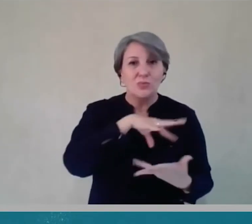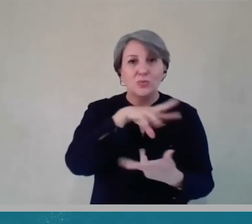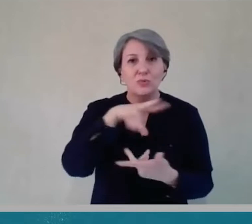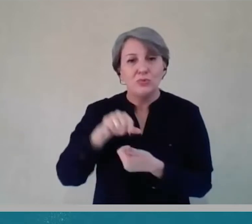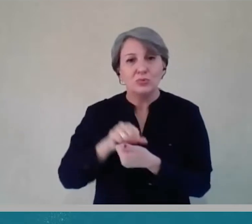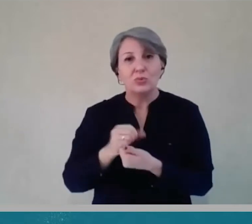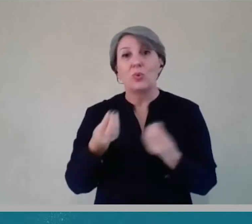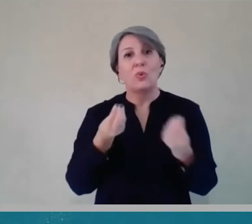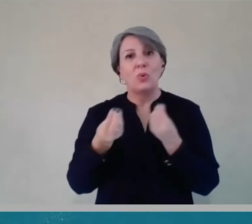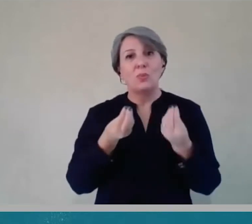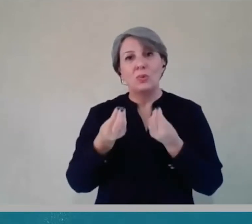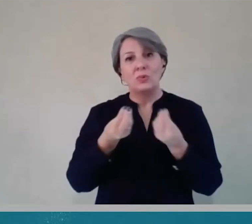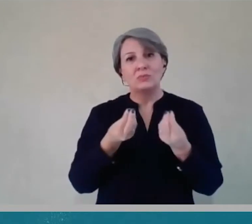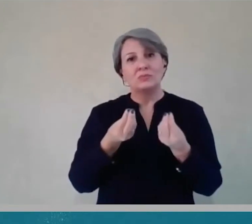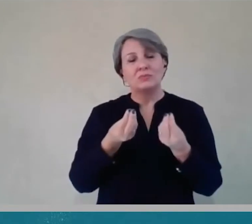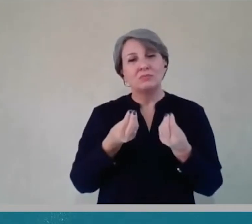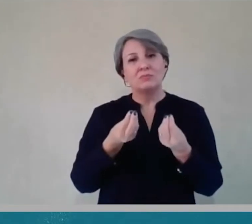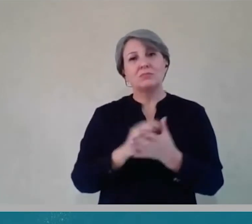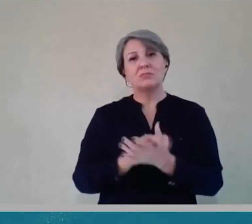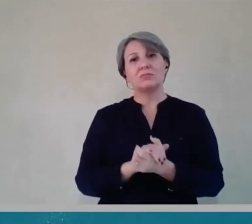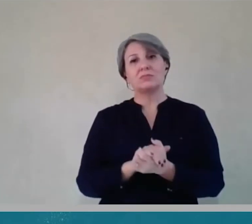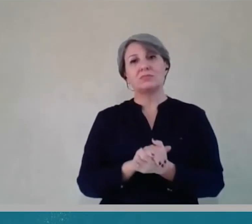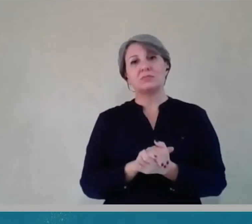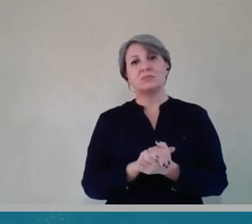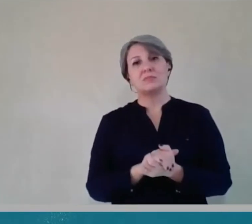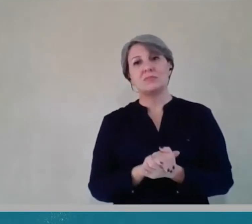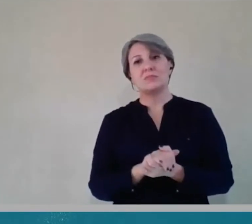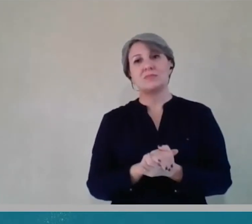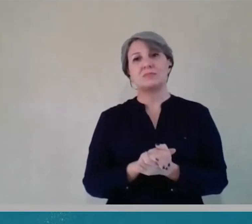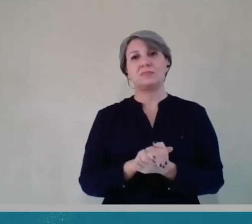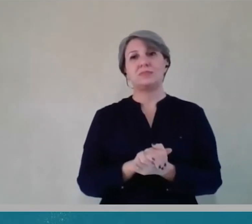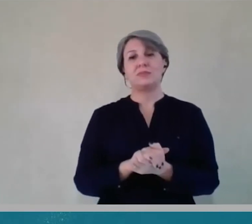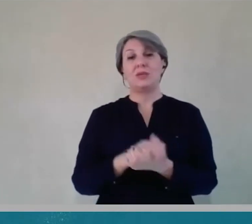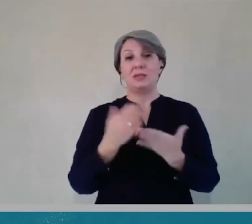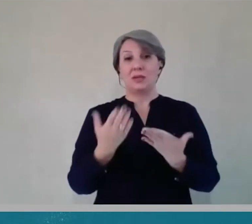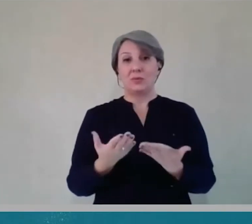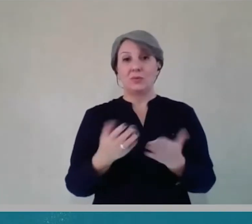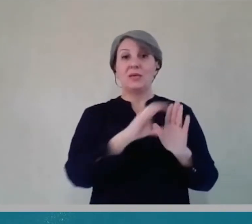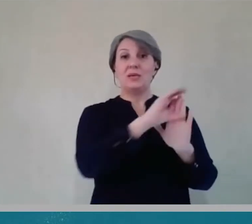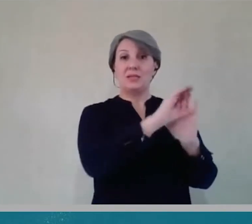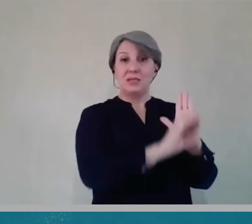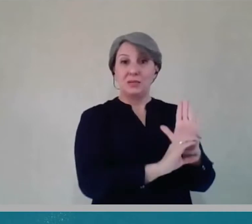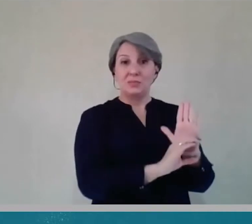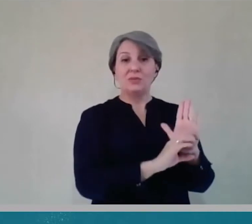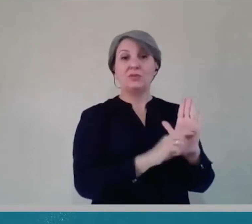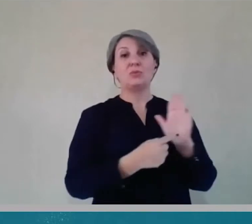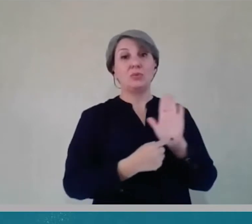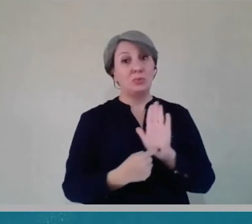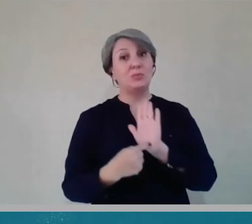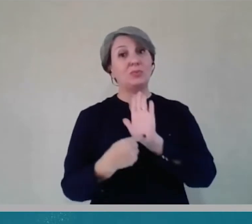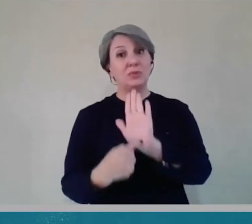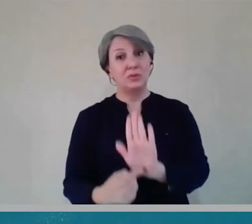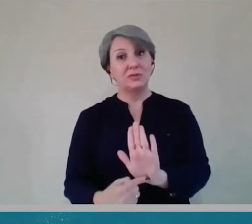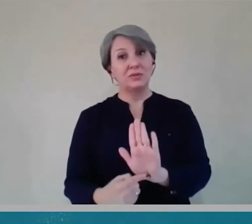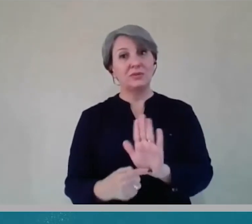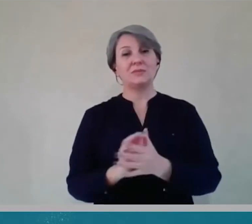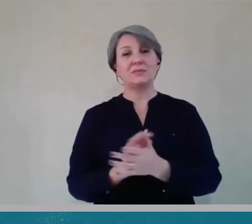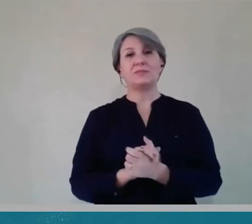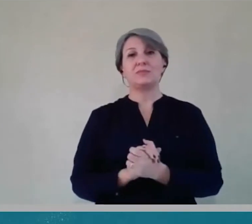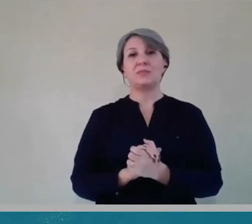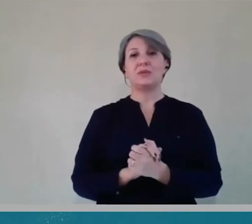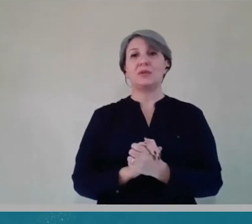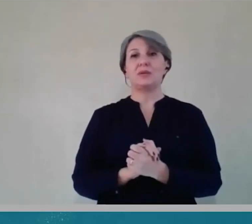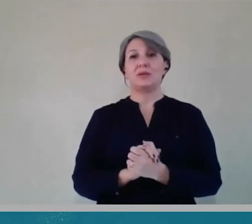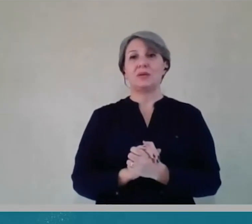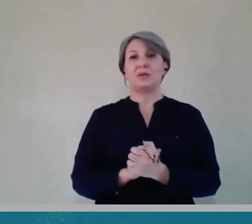né? Essa realidade. Então é isso que esse capítulo trata. Guardai-vos e exercei vossa justiça diante dos homens, a fim